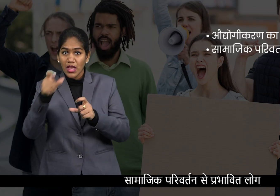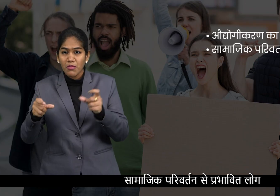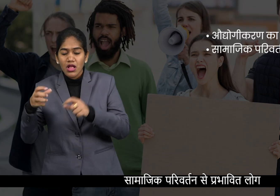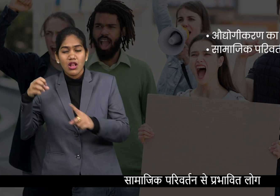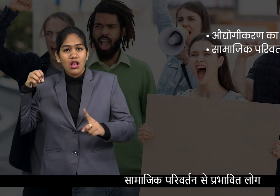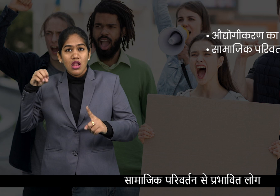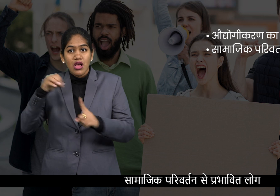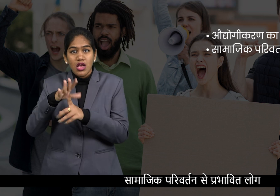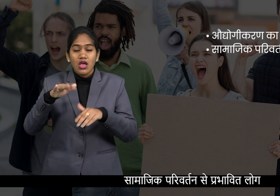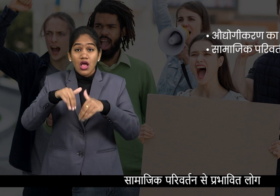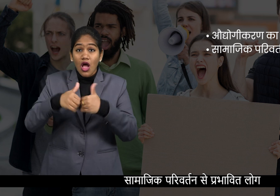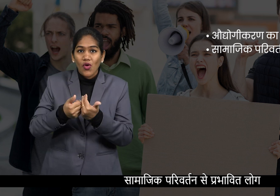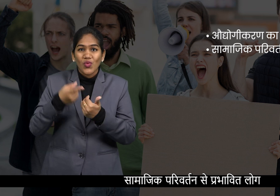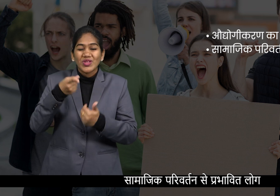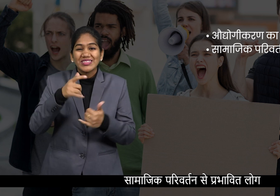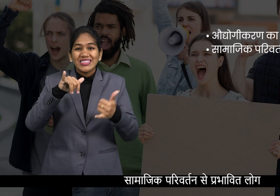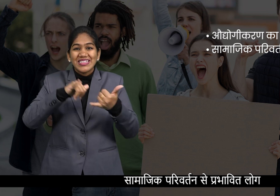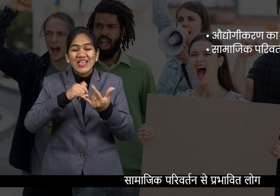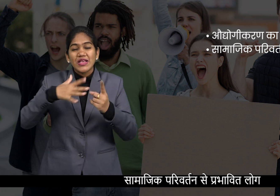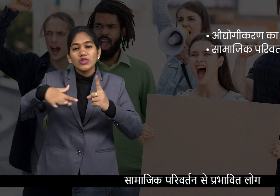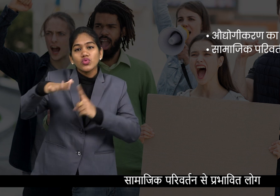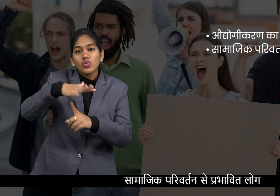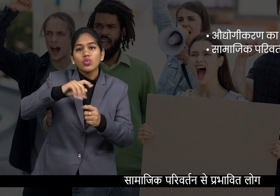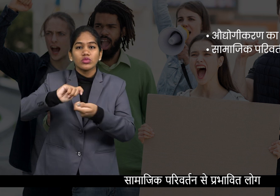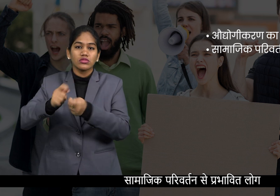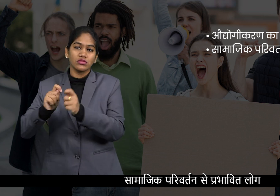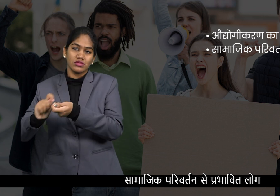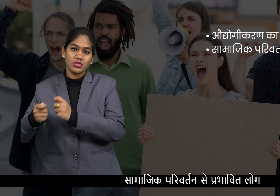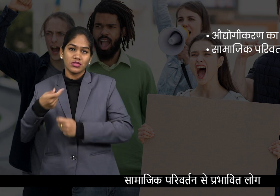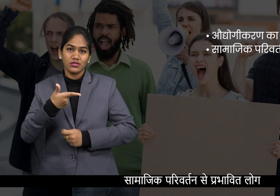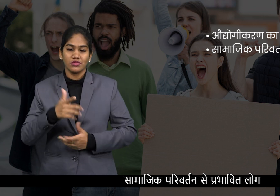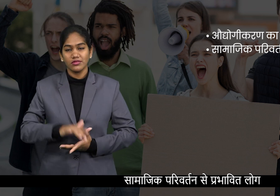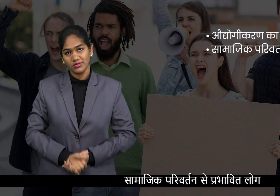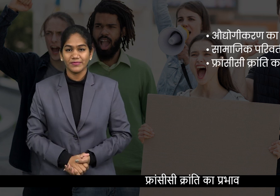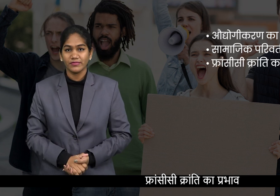सामाजिक परिवर्तन से प्रभावित लोग,